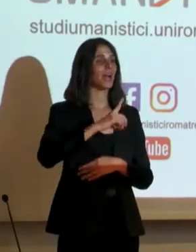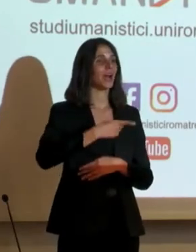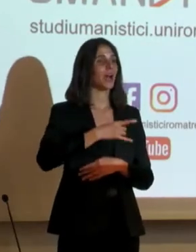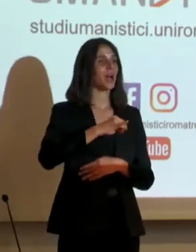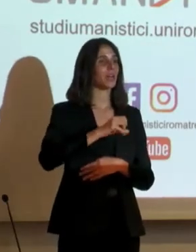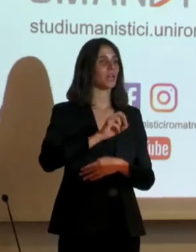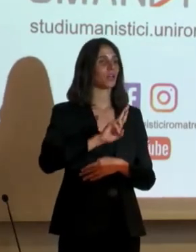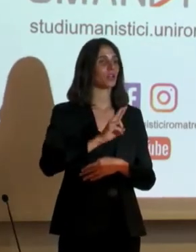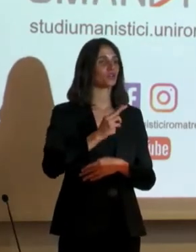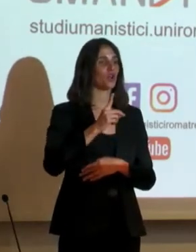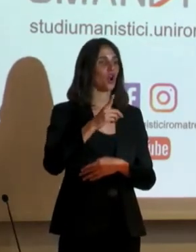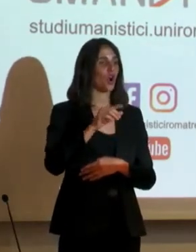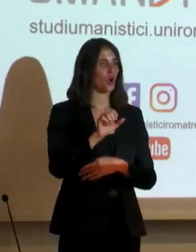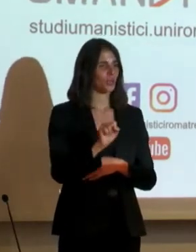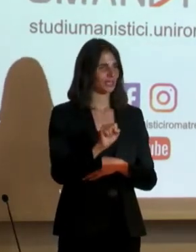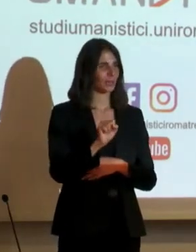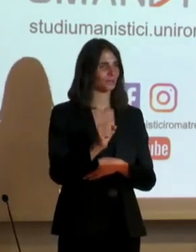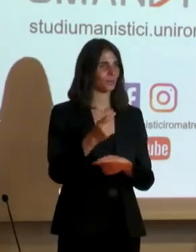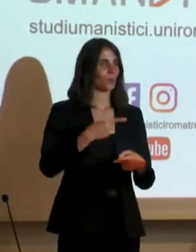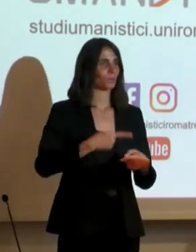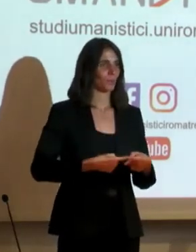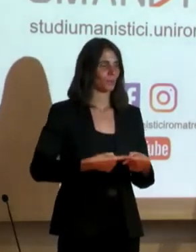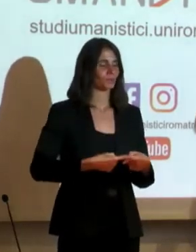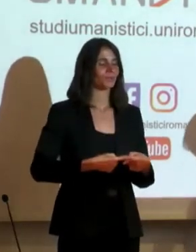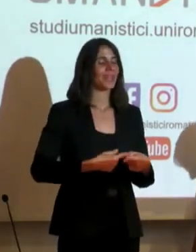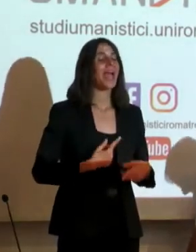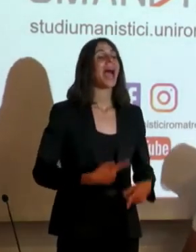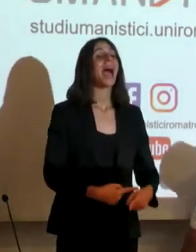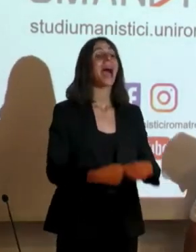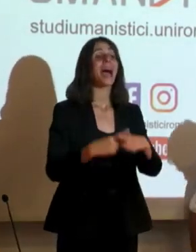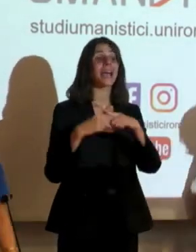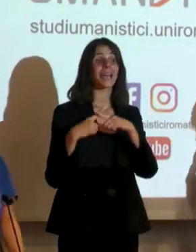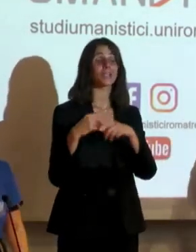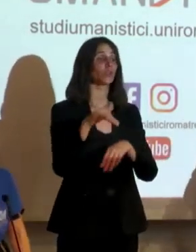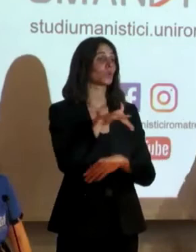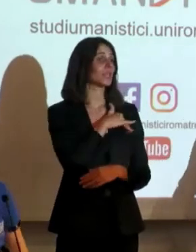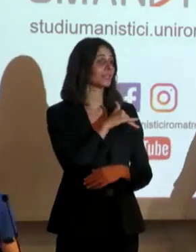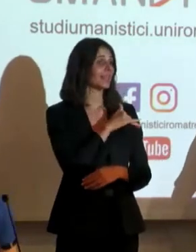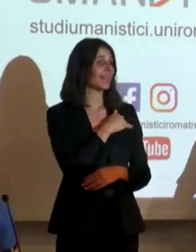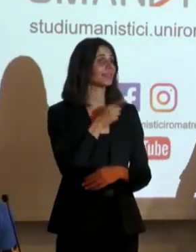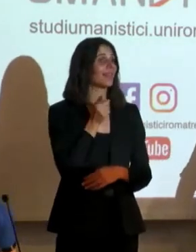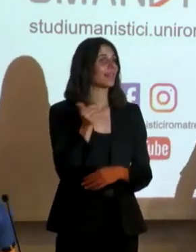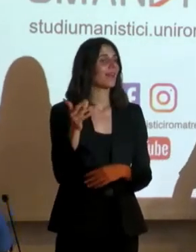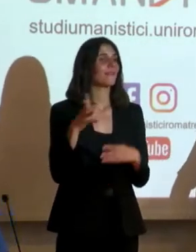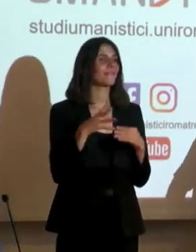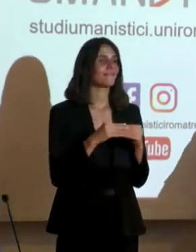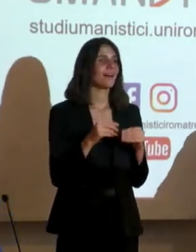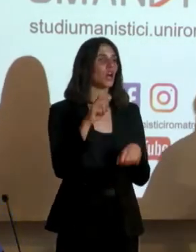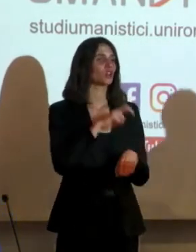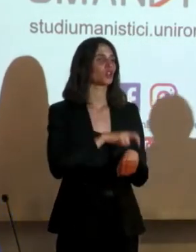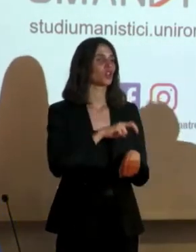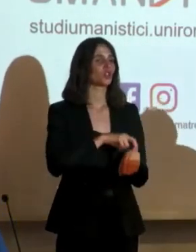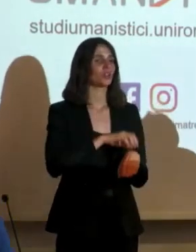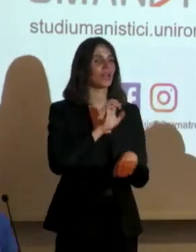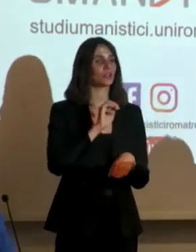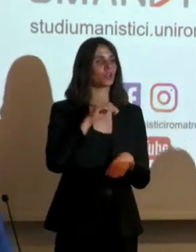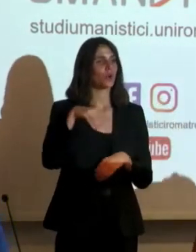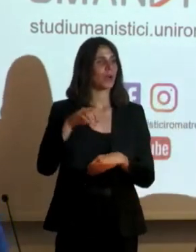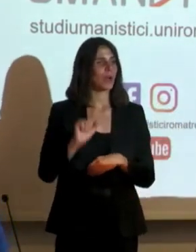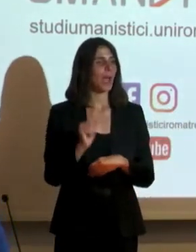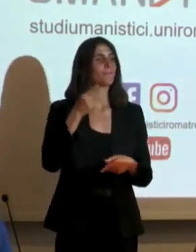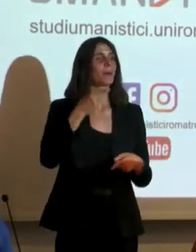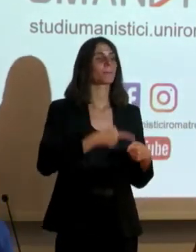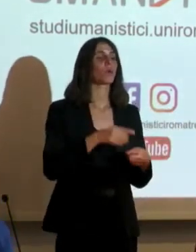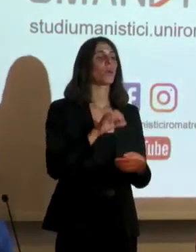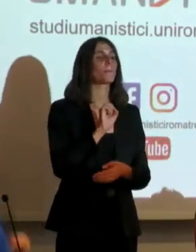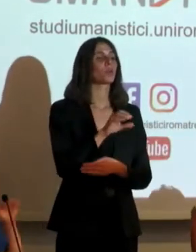la ex studentessa, anche lei, nonché dottoranda Emma Petroletti, e il professor Paolo